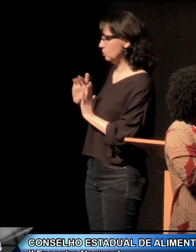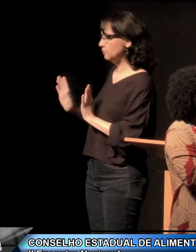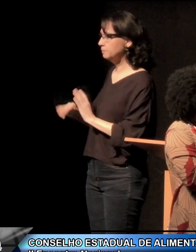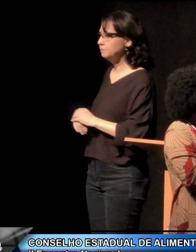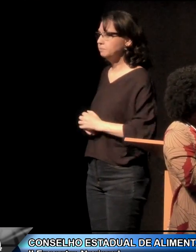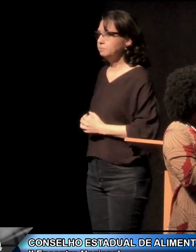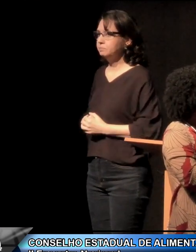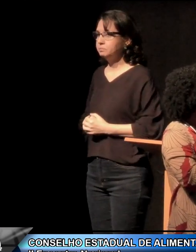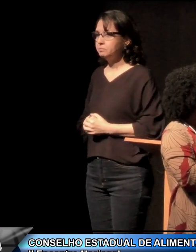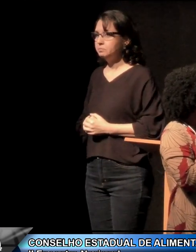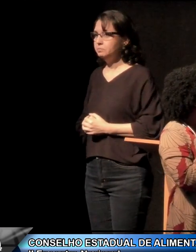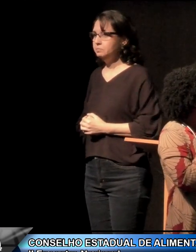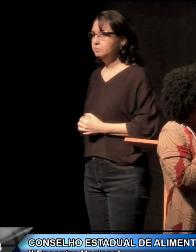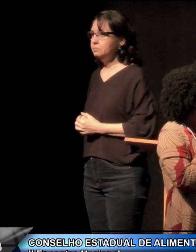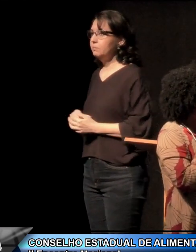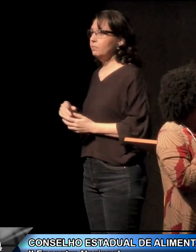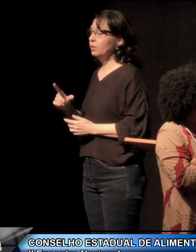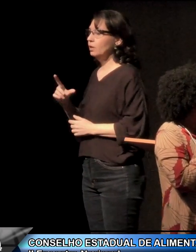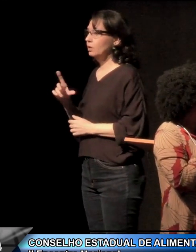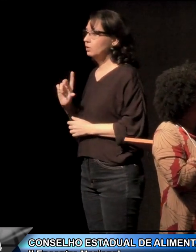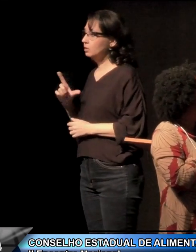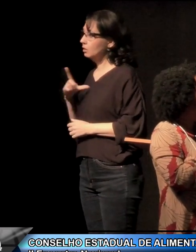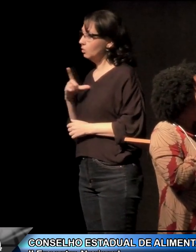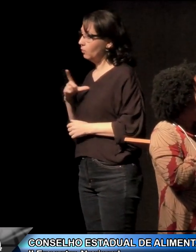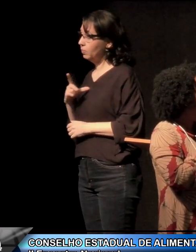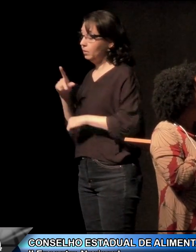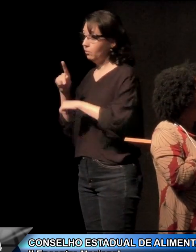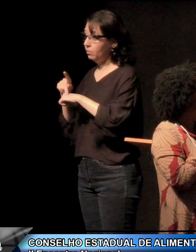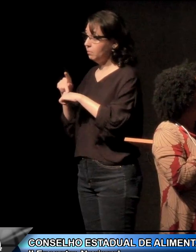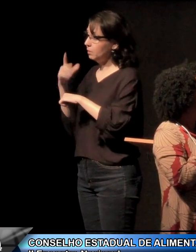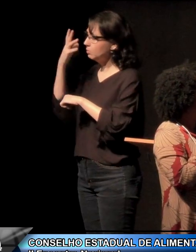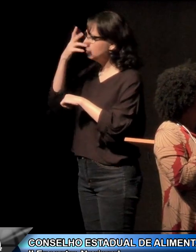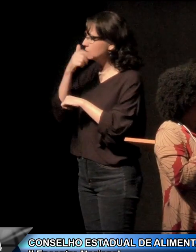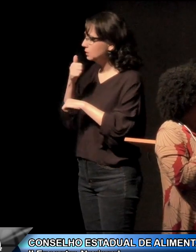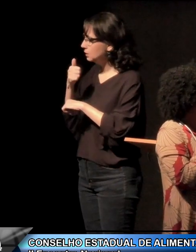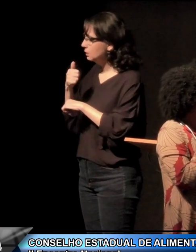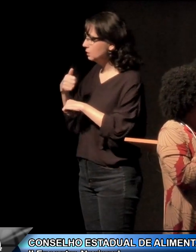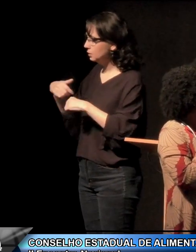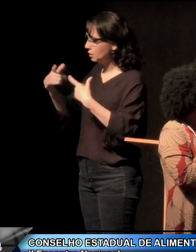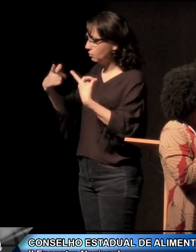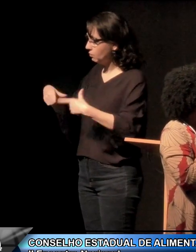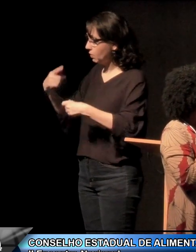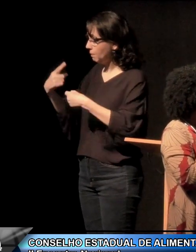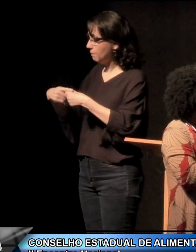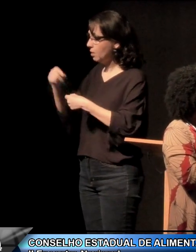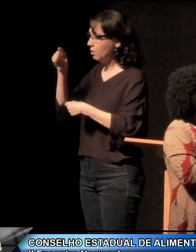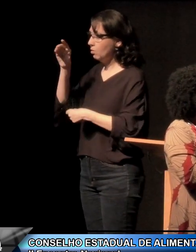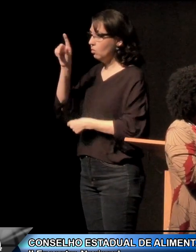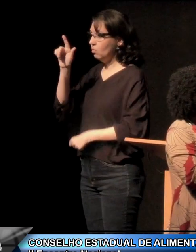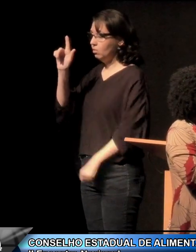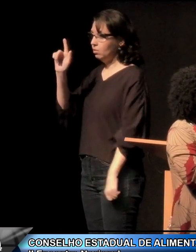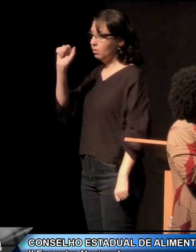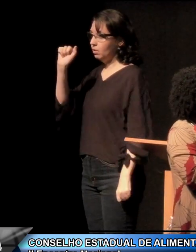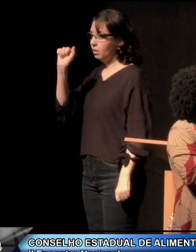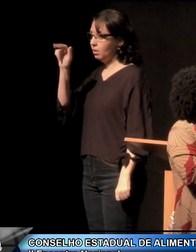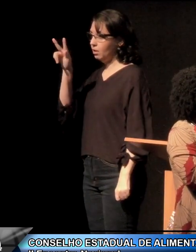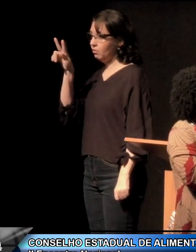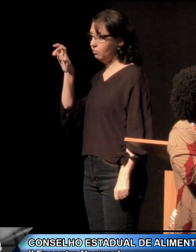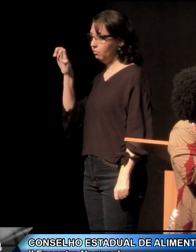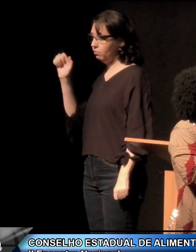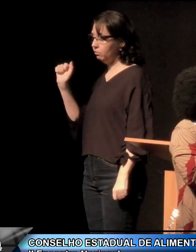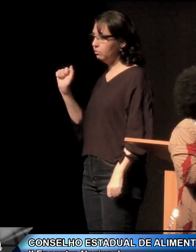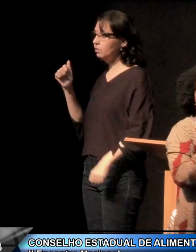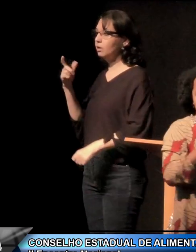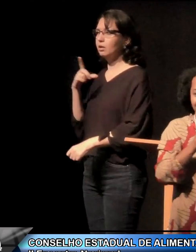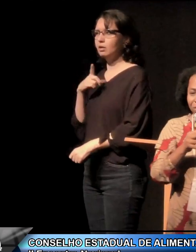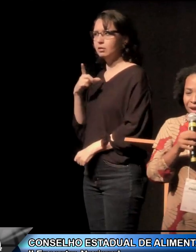então tem gente dentro da Pedra Bonita que fica na Gávea E aí eles disseram que tem eles têm uma produção lá é de plantas